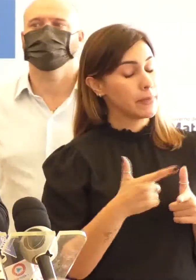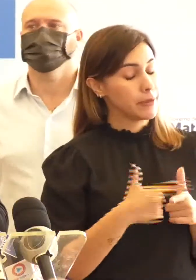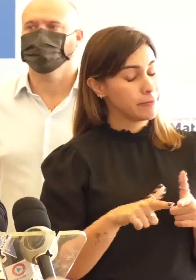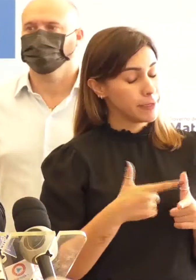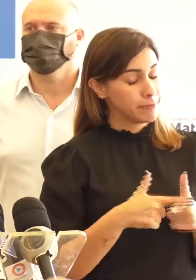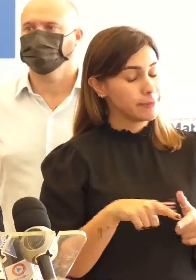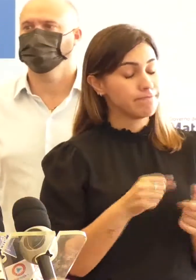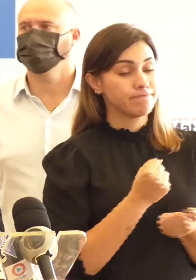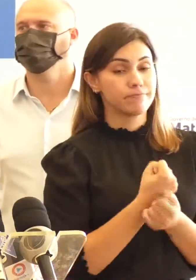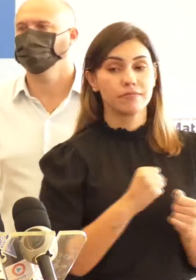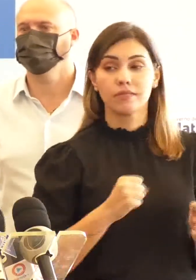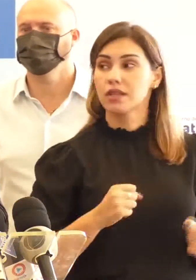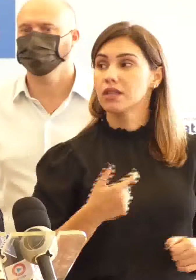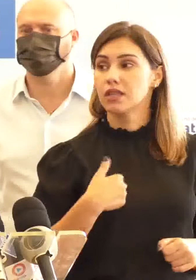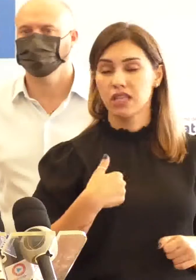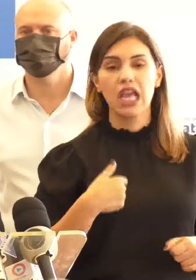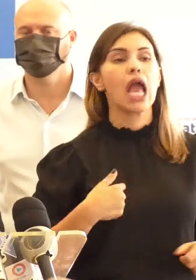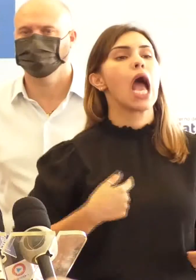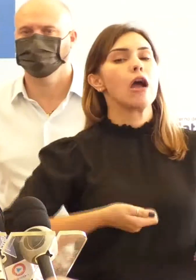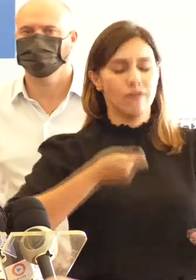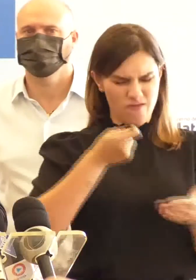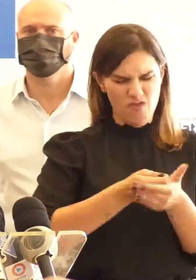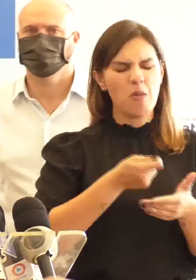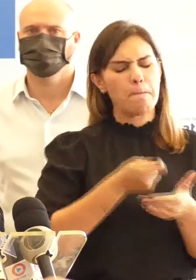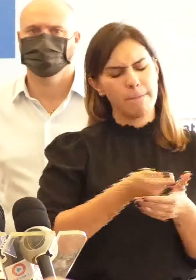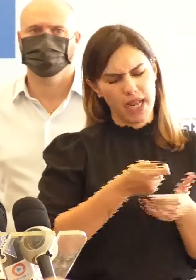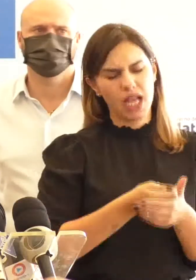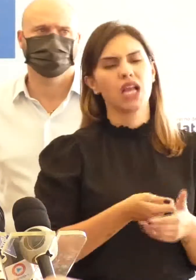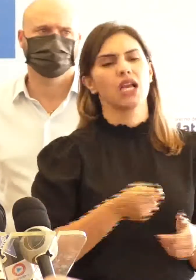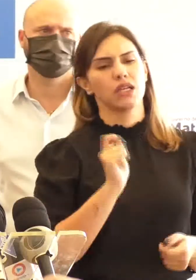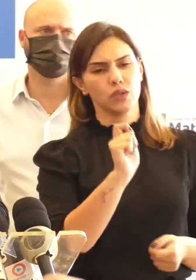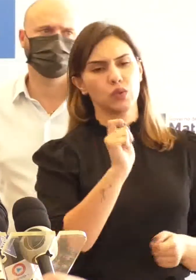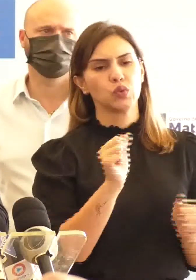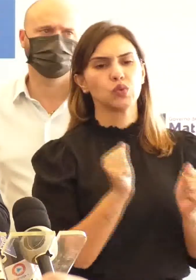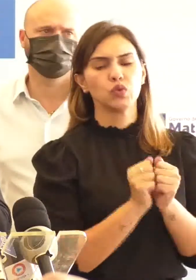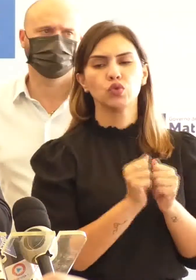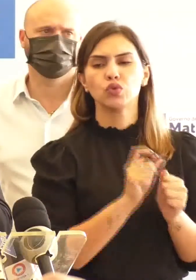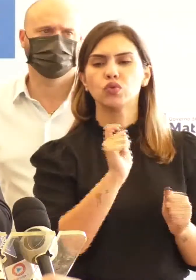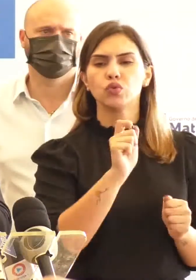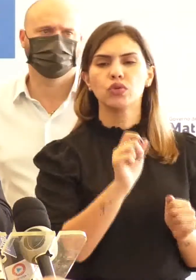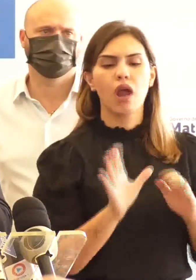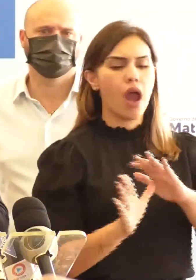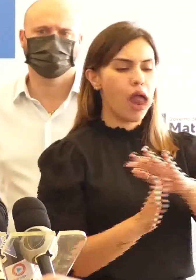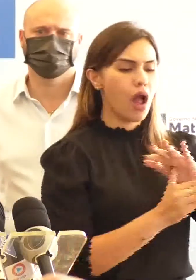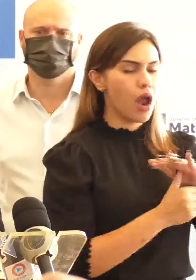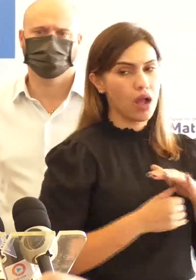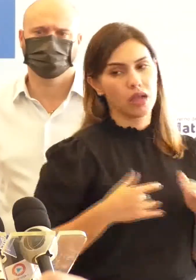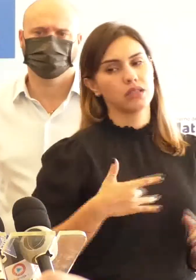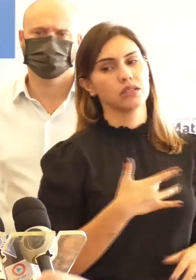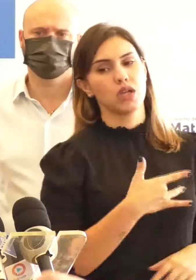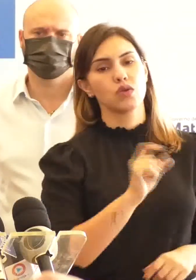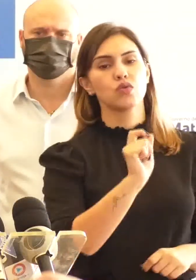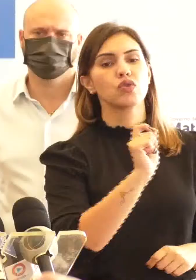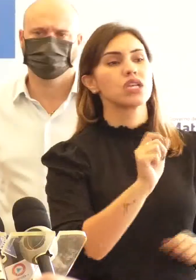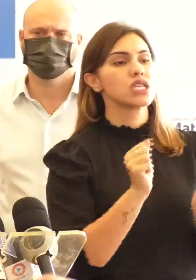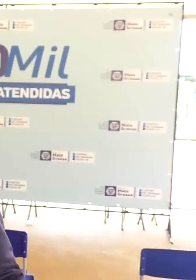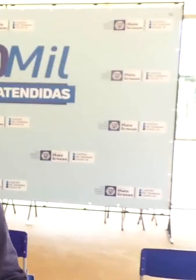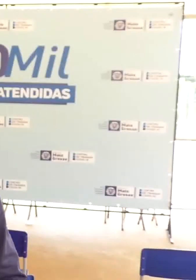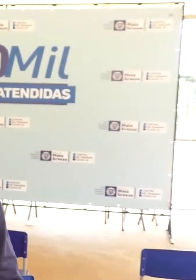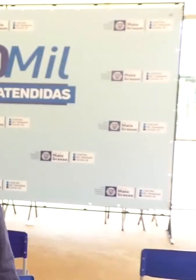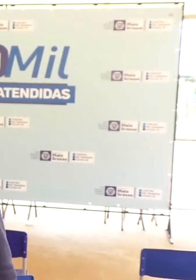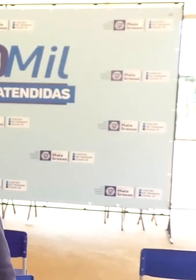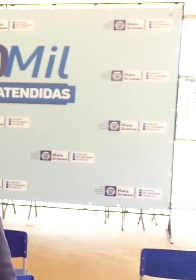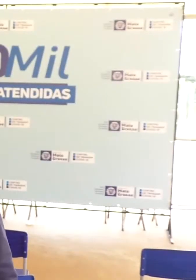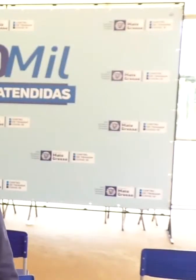gigantescos. E aí eu vou abrir uma guerra gigantesca contra essas máfias da saúde que sempre existiam no estado de Mato Grosso.